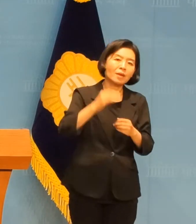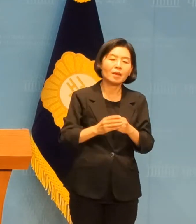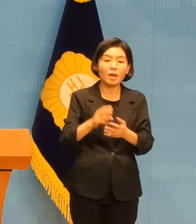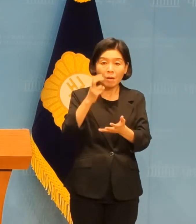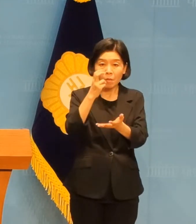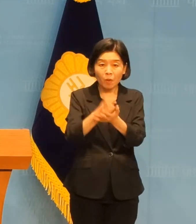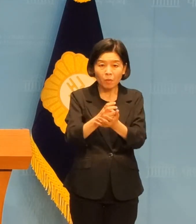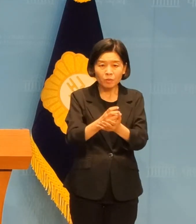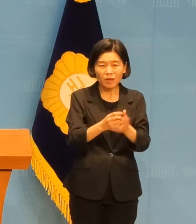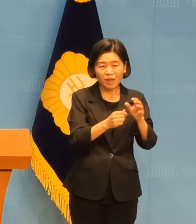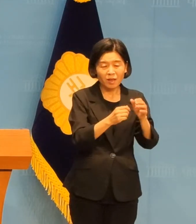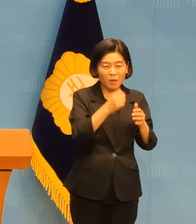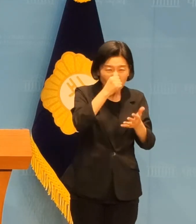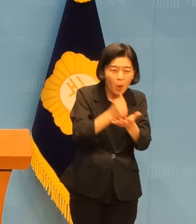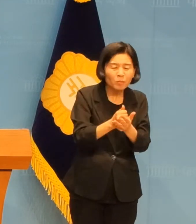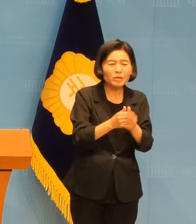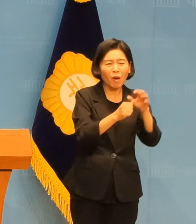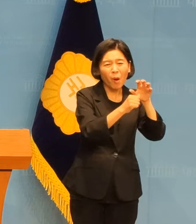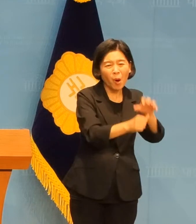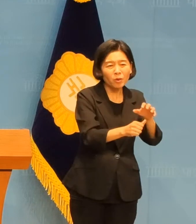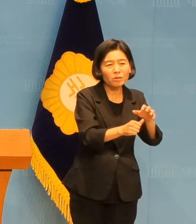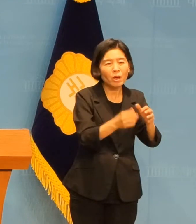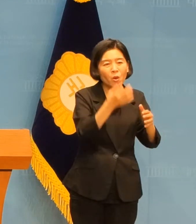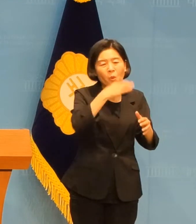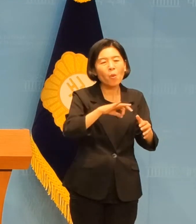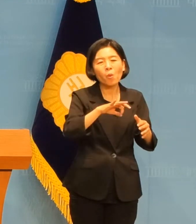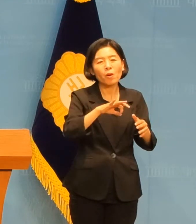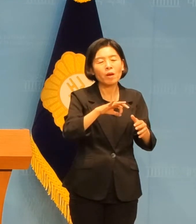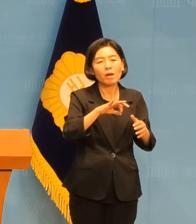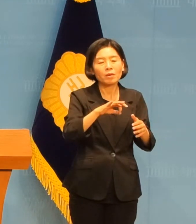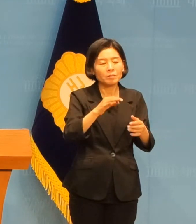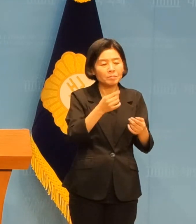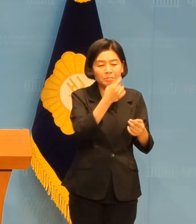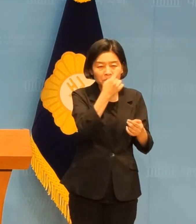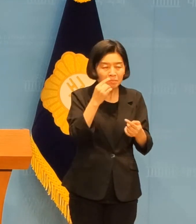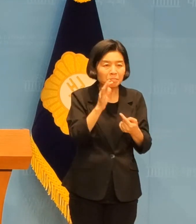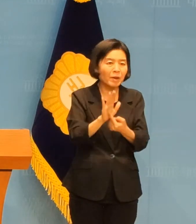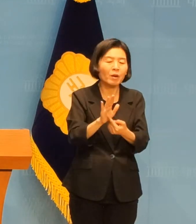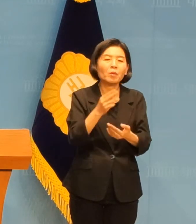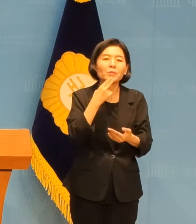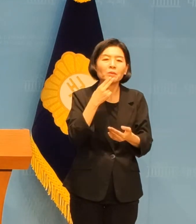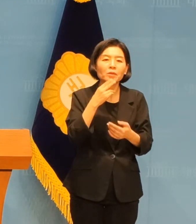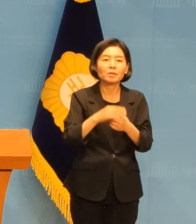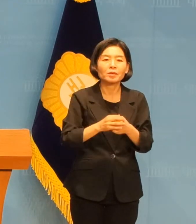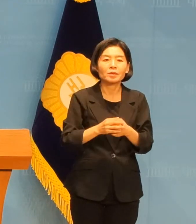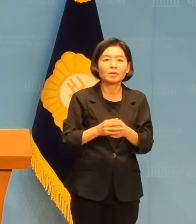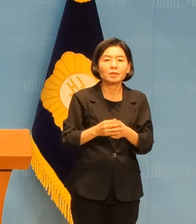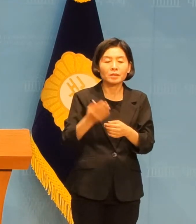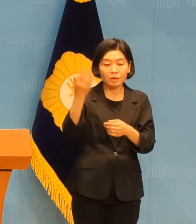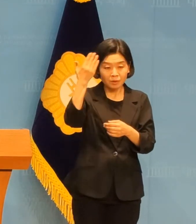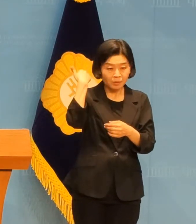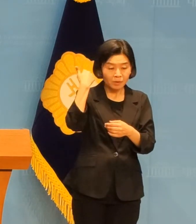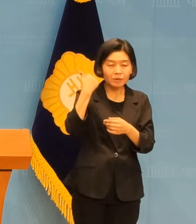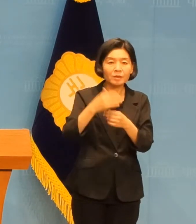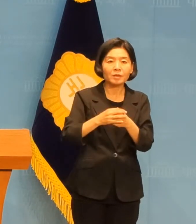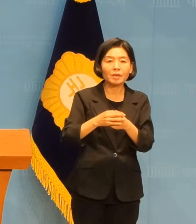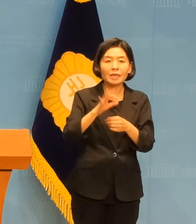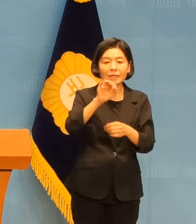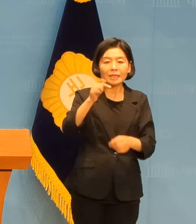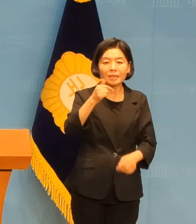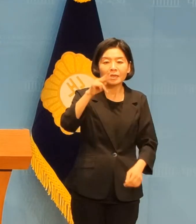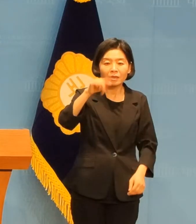또한 과학적으로 입증되지 않았습니다. 특히 2007년 재심에서 무죄 판결이 내려진 인혁당